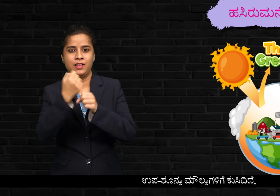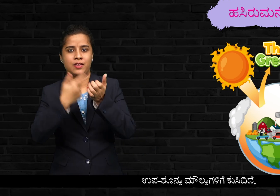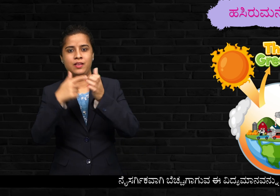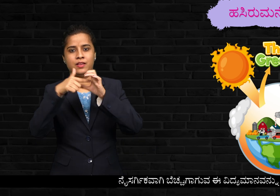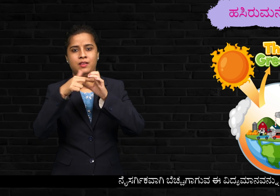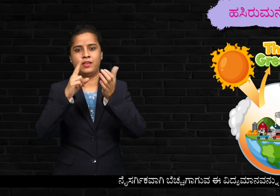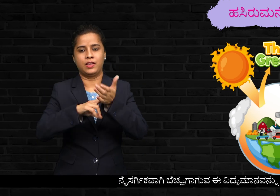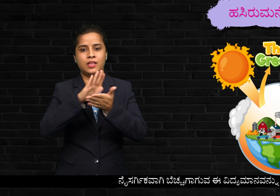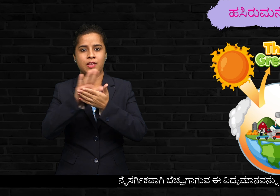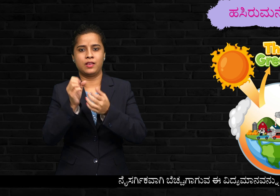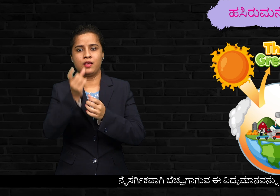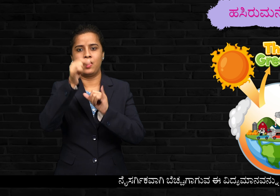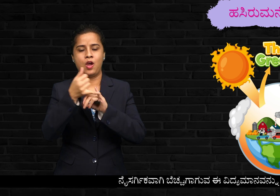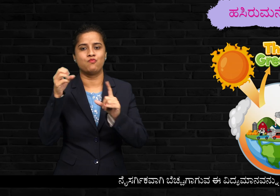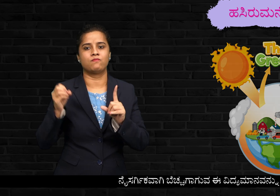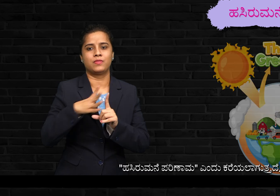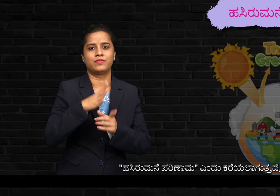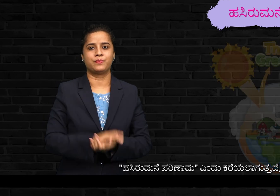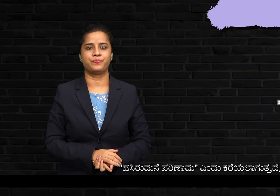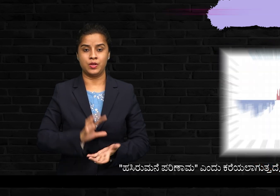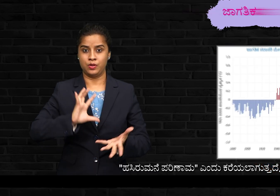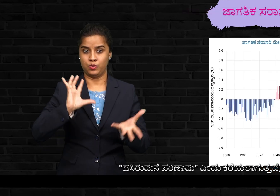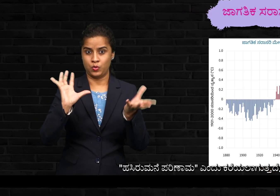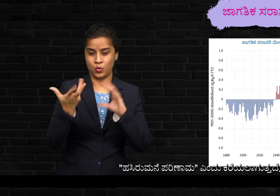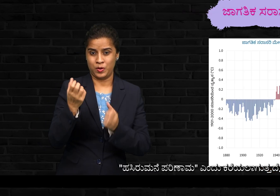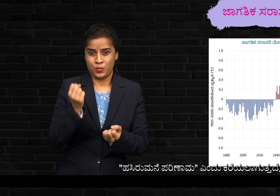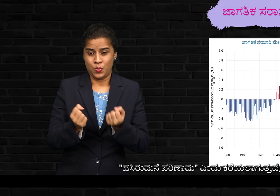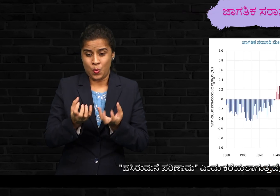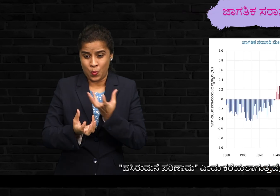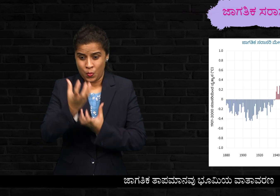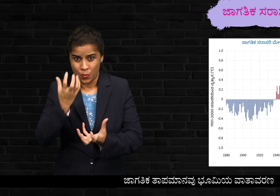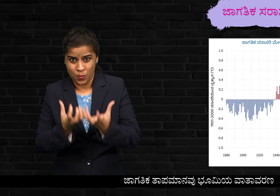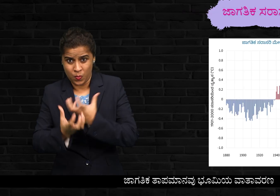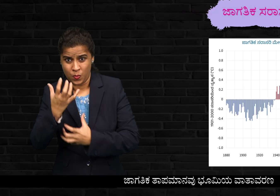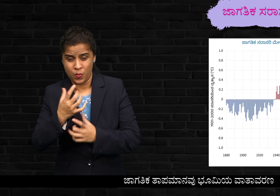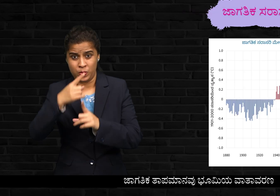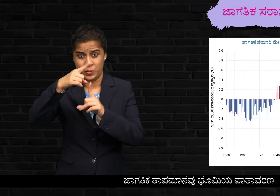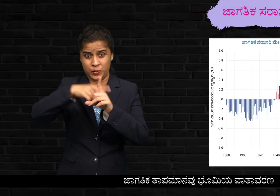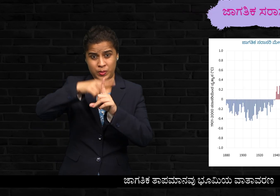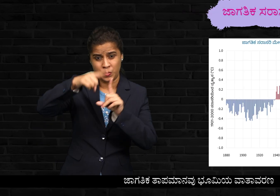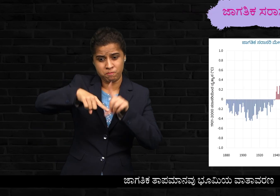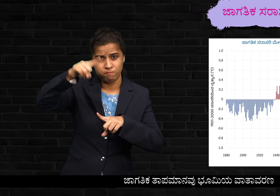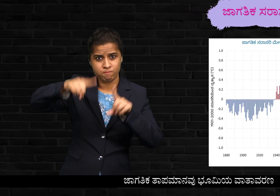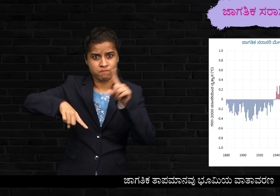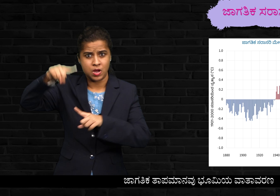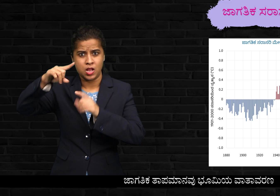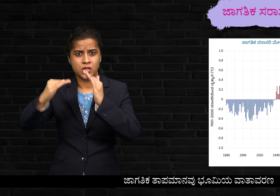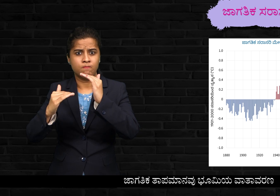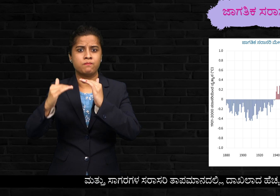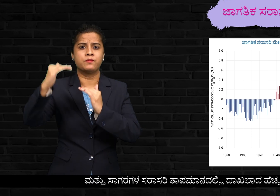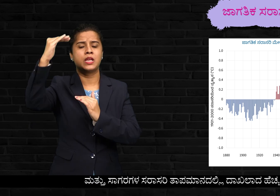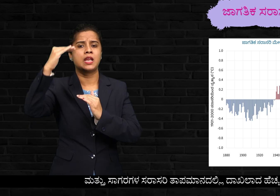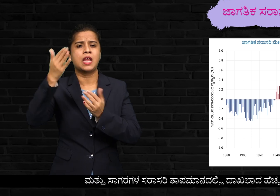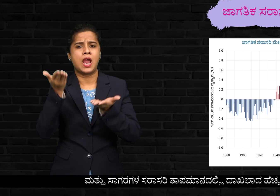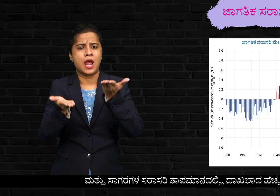ಕುಸಿದಿದೆ. ಬೆಚ್ಚವಾಗುವ ಈ ವಿದ್ಯಮಾನವನ್ನು ಹಸಿರುಮನೆ ಪರಿಣಾಮ ಎಂದು ಕರೆಯಲಾಗುತ್ತದೆ. ಜಾಗತಿಕ ತಾಪಮಾನವು ಭೂಮಿಯ ವಾತಾವರಣ